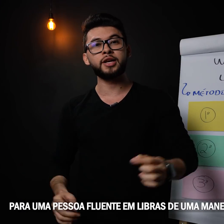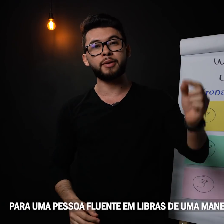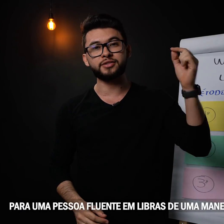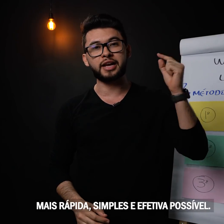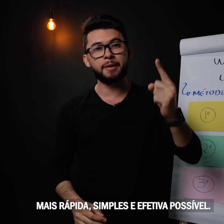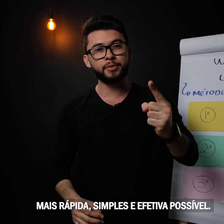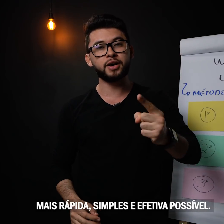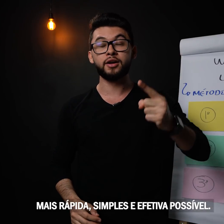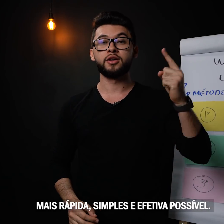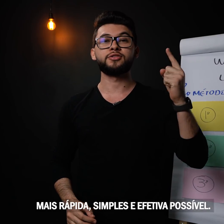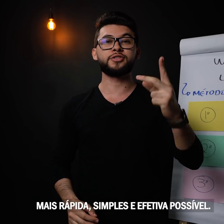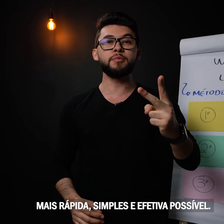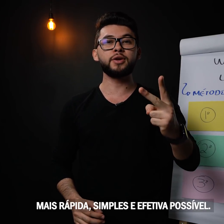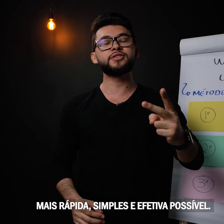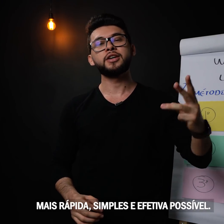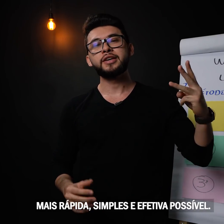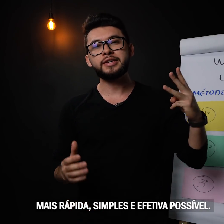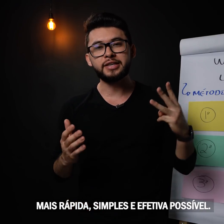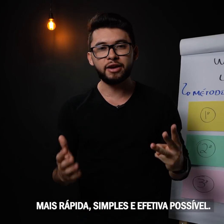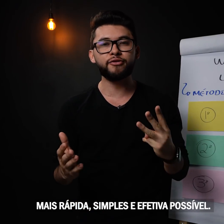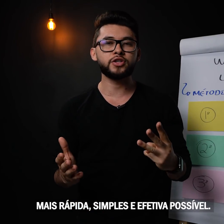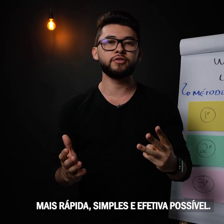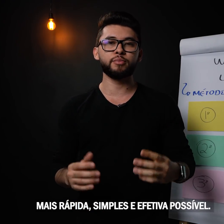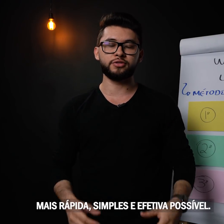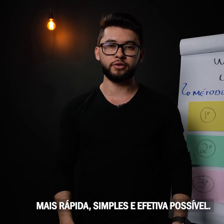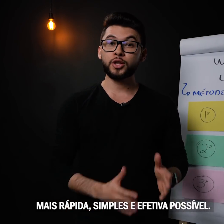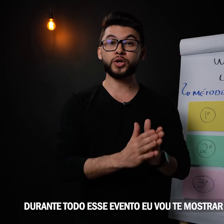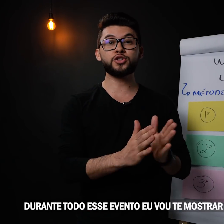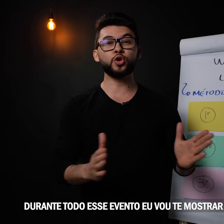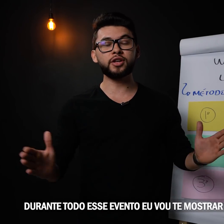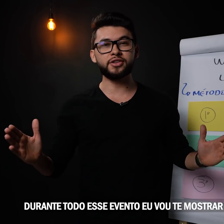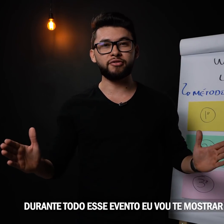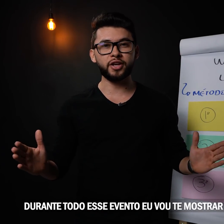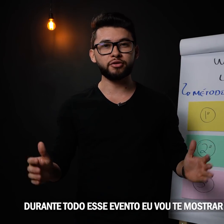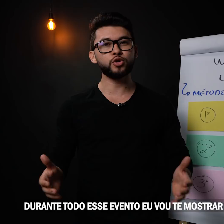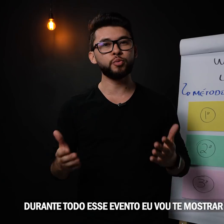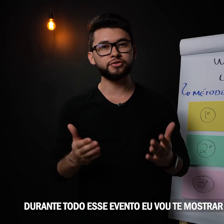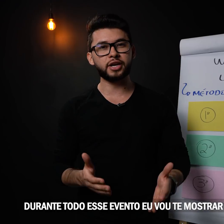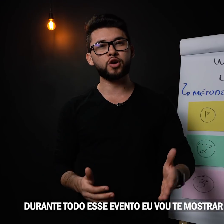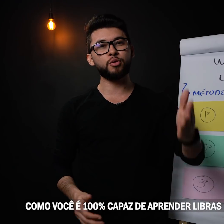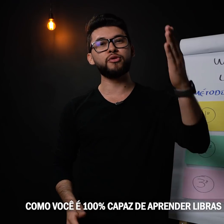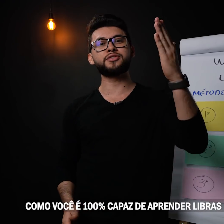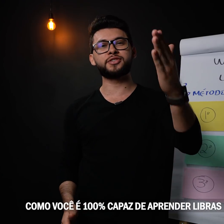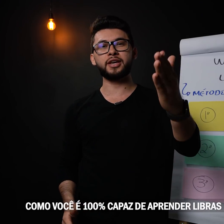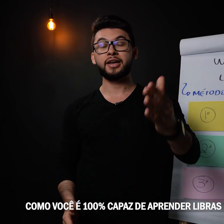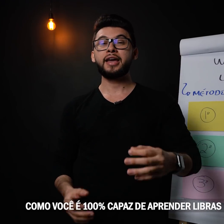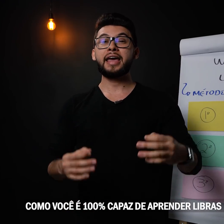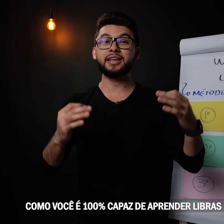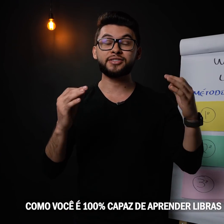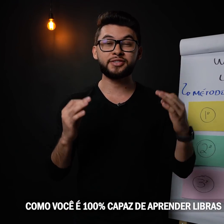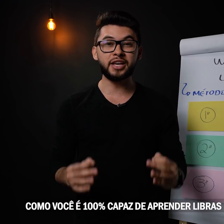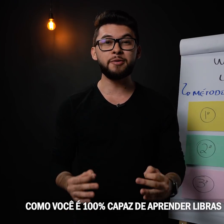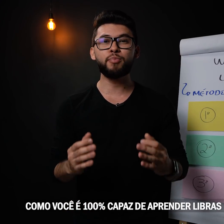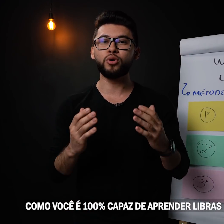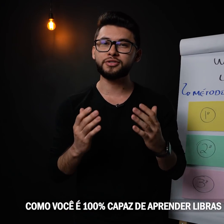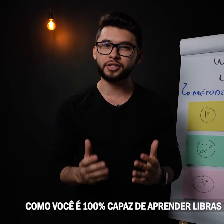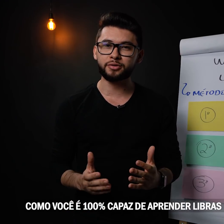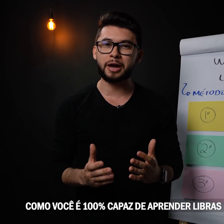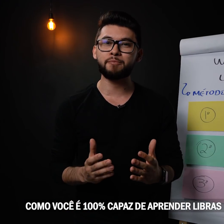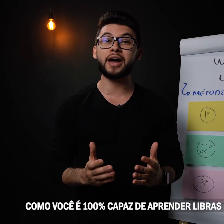mais rápida, simples e efetiva possível. Durante todo esse evento eu vou te mostrar como você é 100% capaz